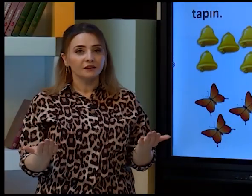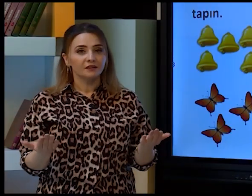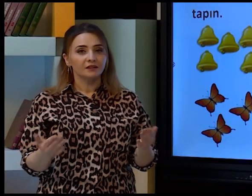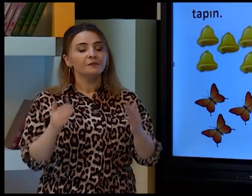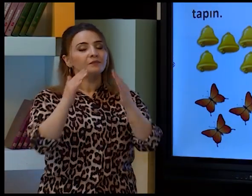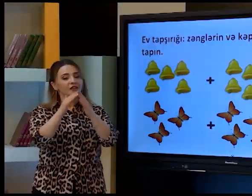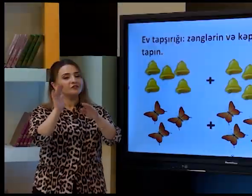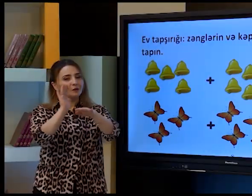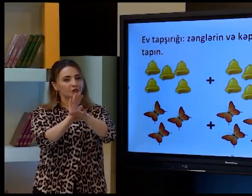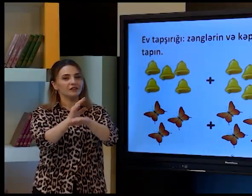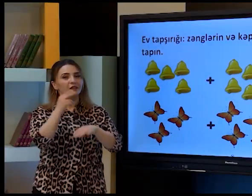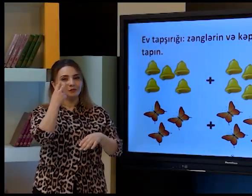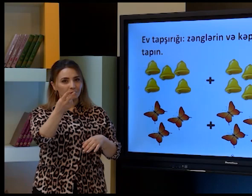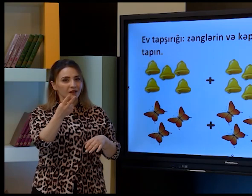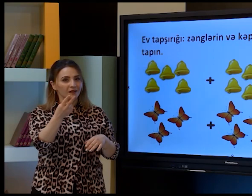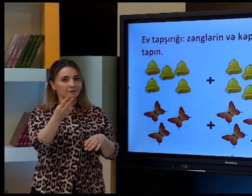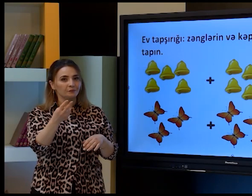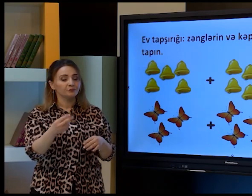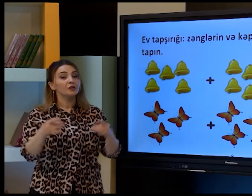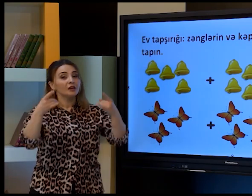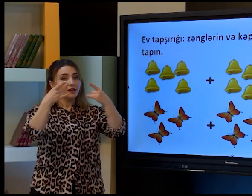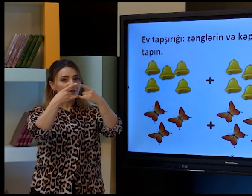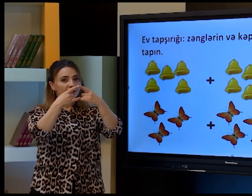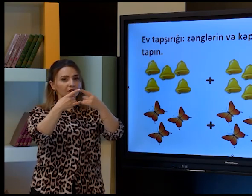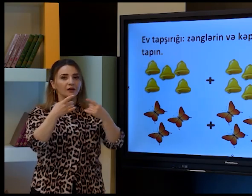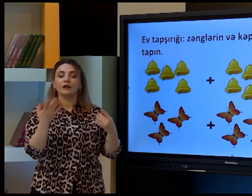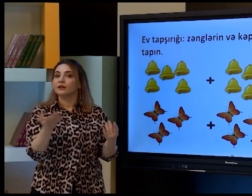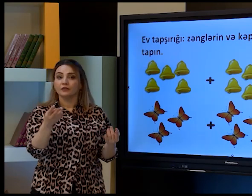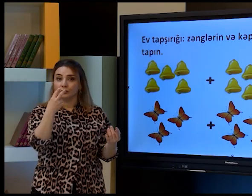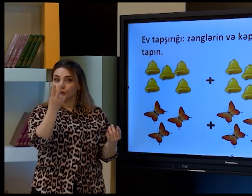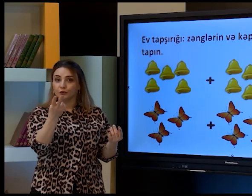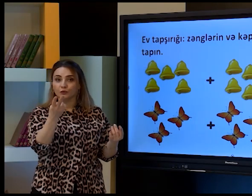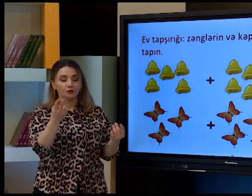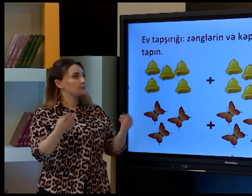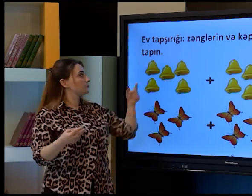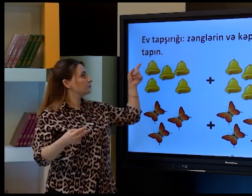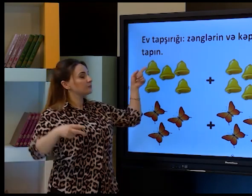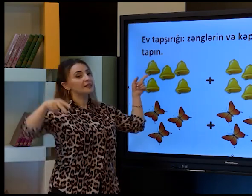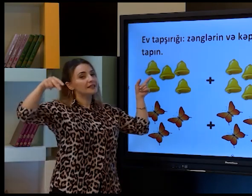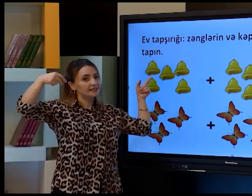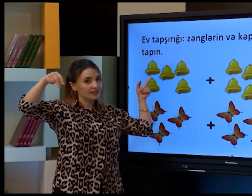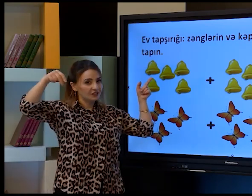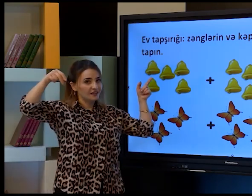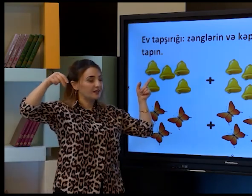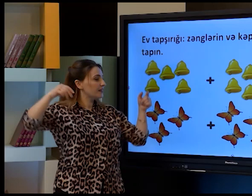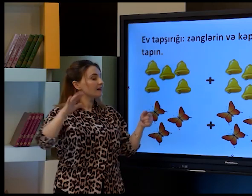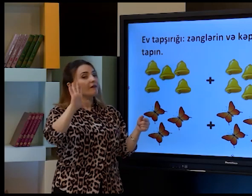indi ev tapşırıqlarımıza baxaq. Ekranda nə görürük? Zənglər